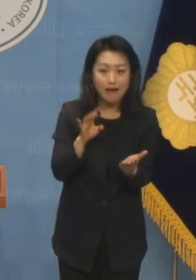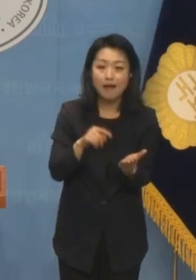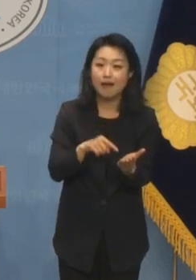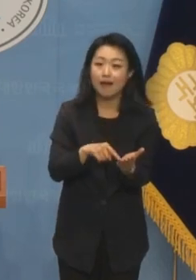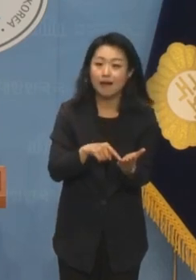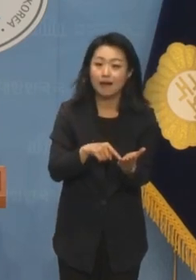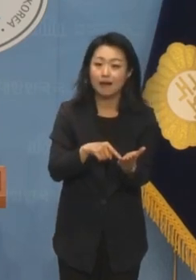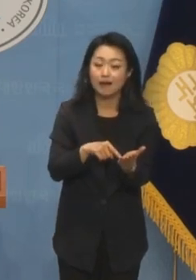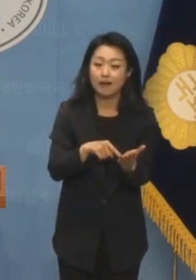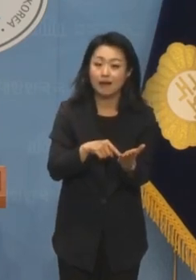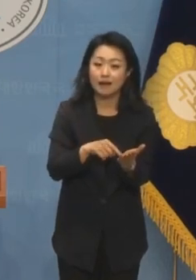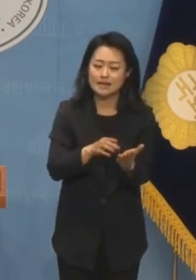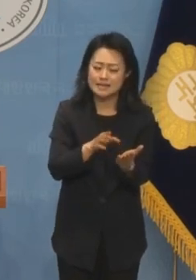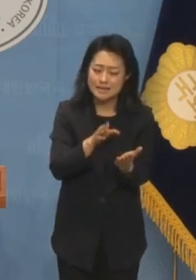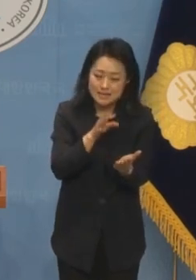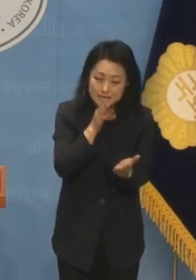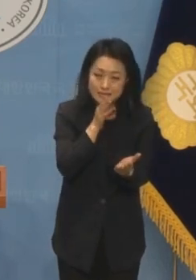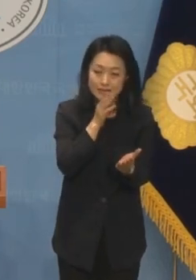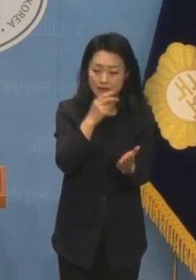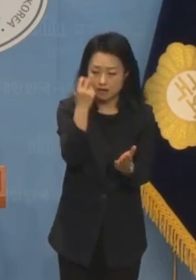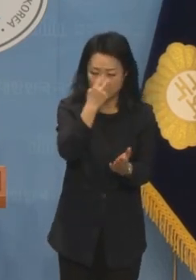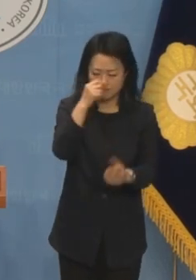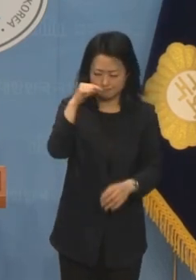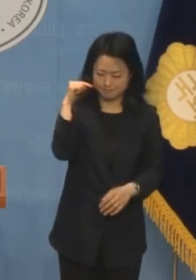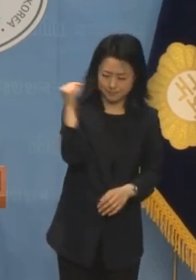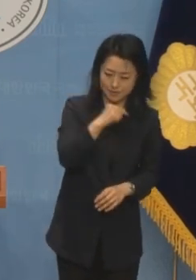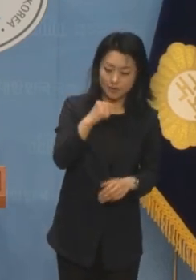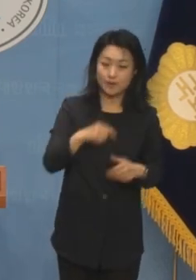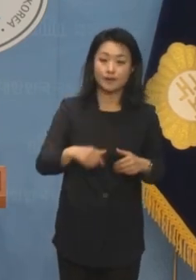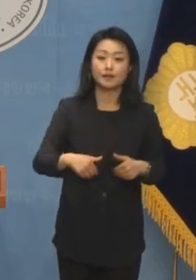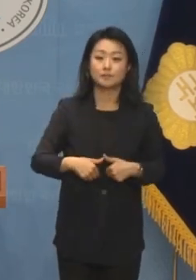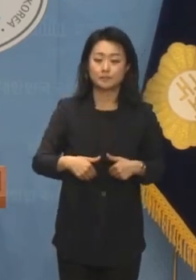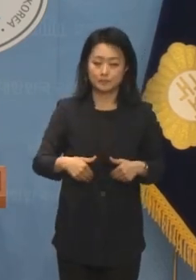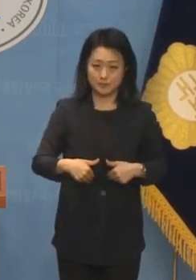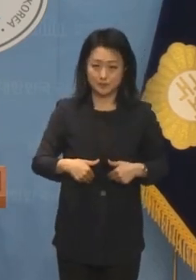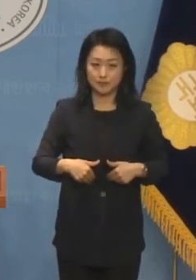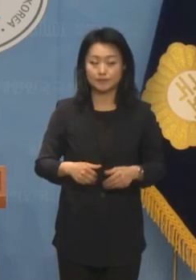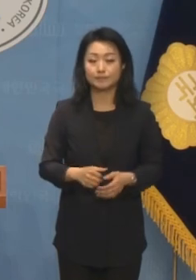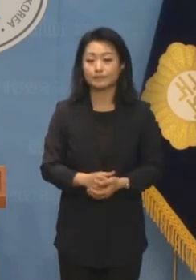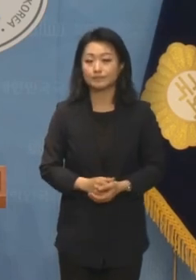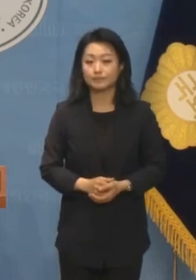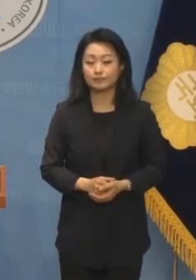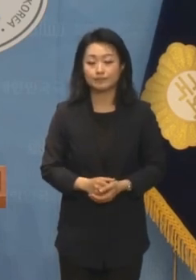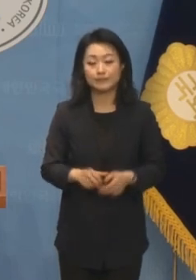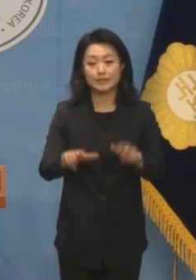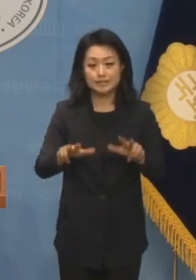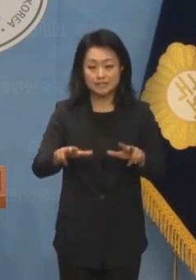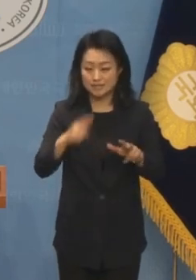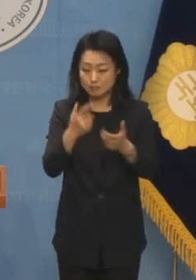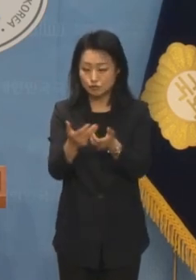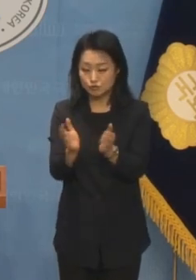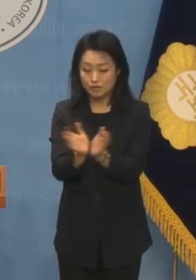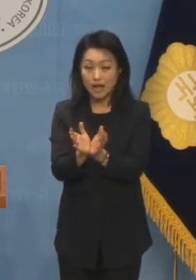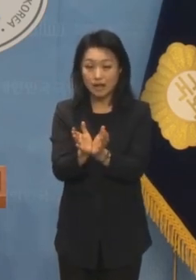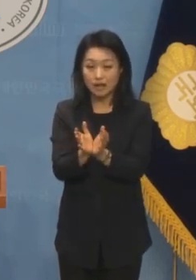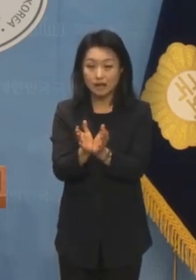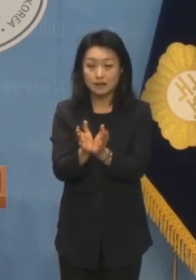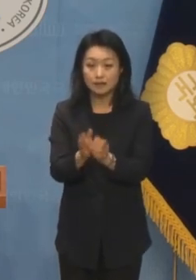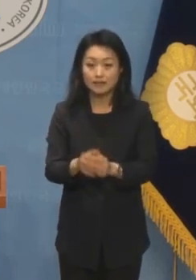모두 진상을 명확히 밝혀야 할 일들입니다. 지금 민주당이 남발하고